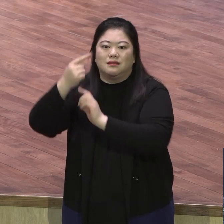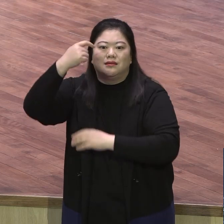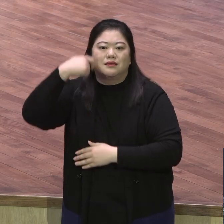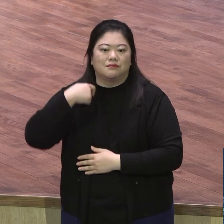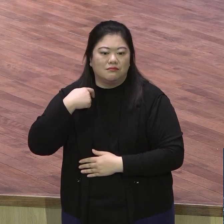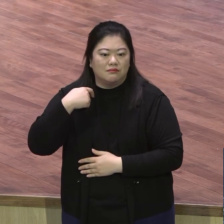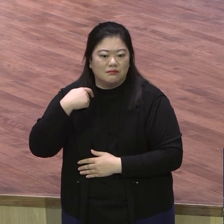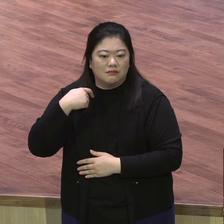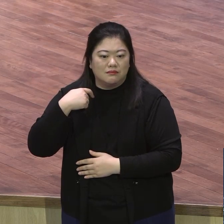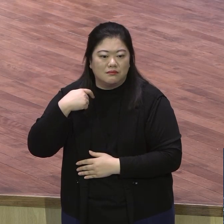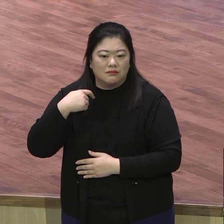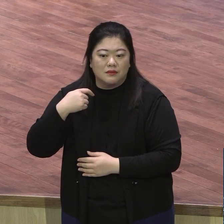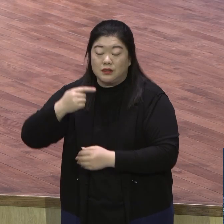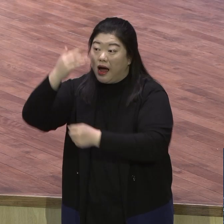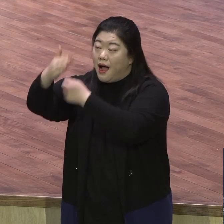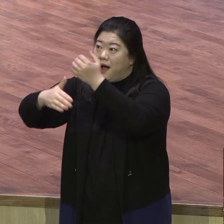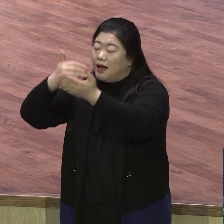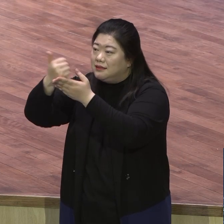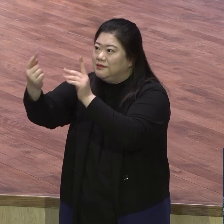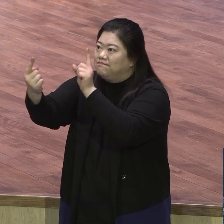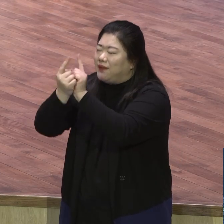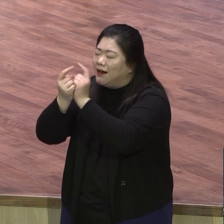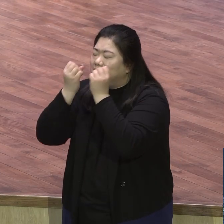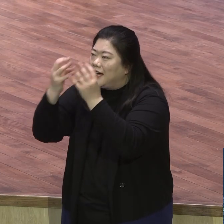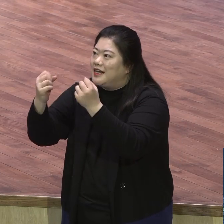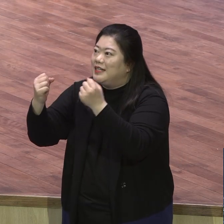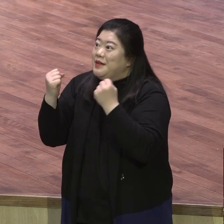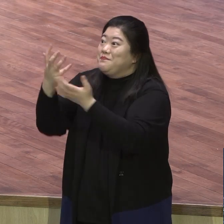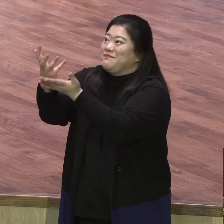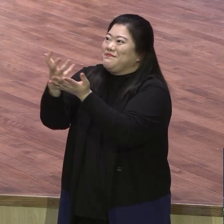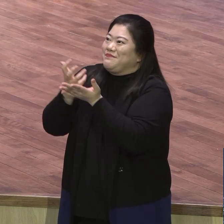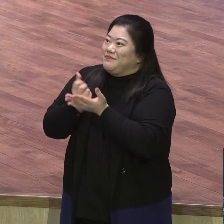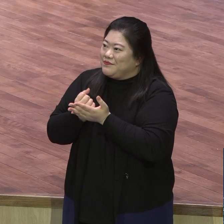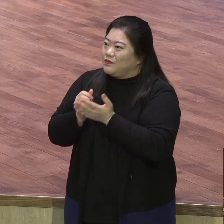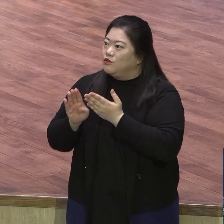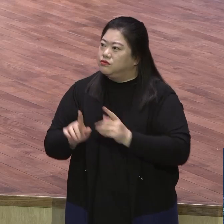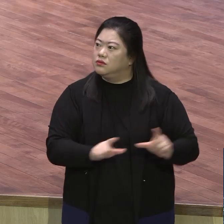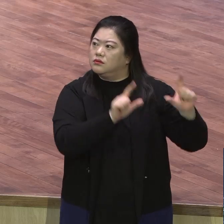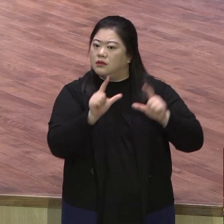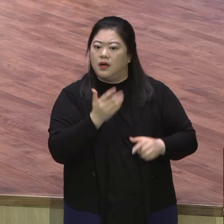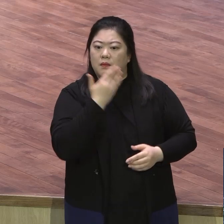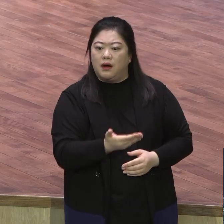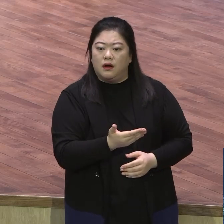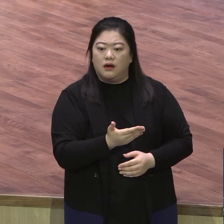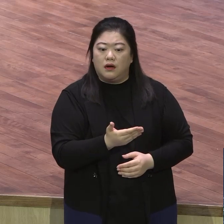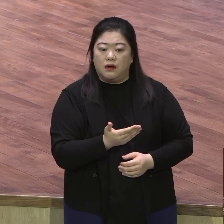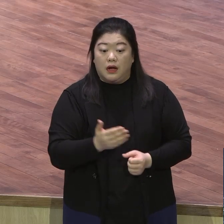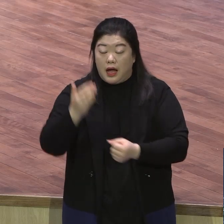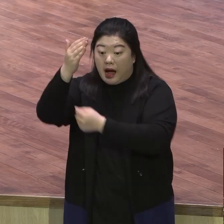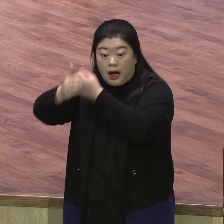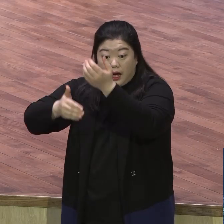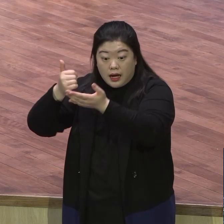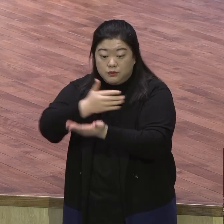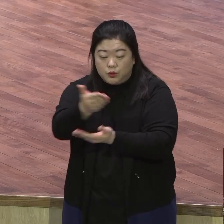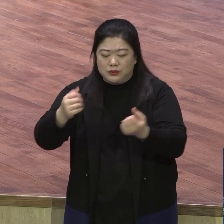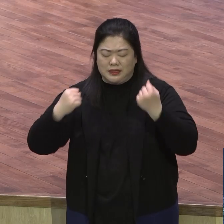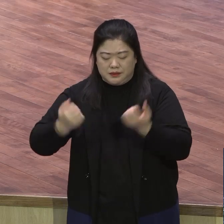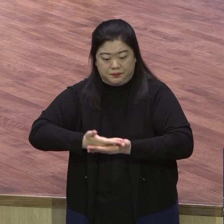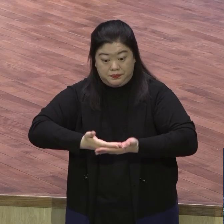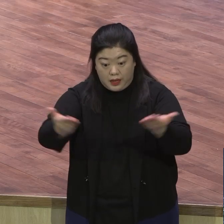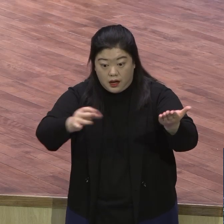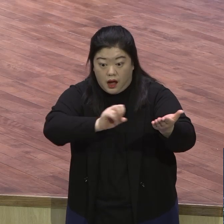하나님으로부터 새 힘을 공급받는다. 말이에요. 하나님이 여러분이 새 힘을 주셔야 한 주간 동안